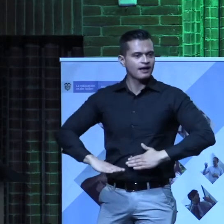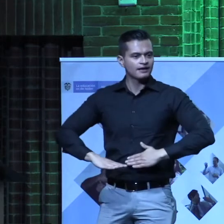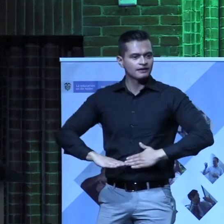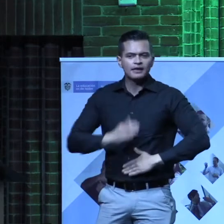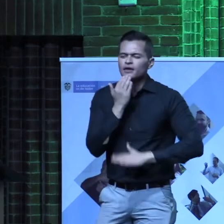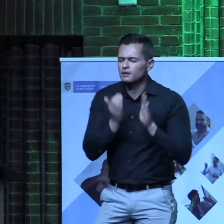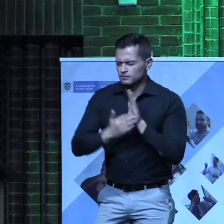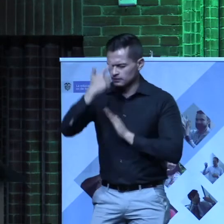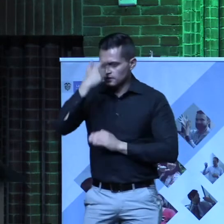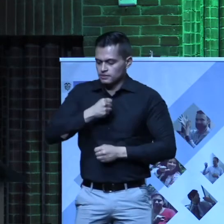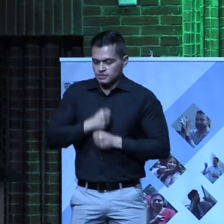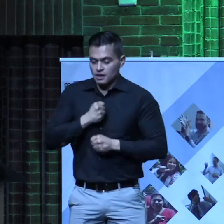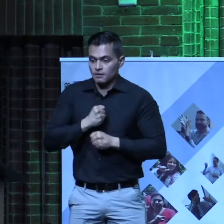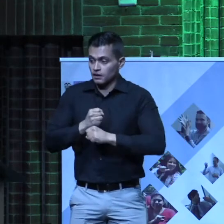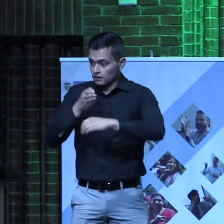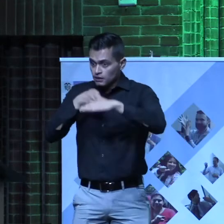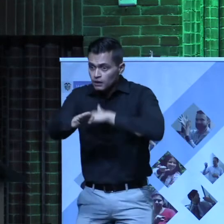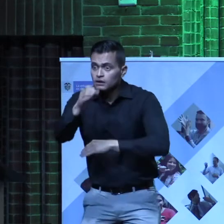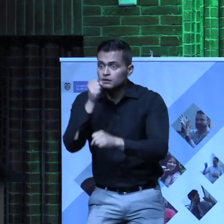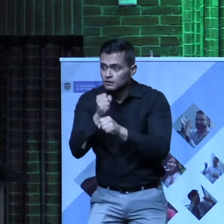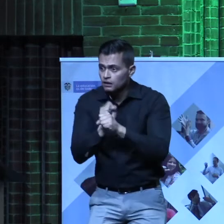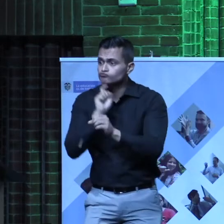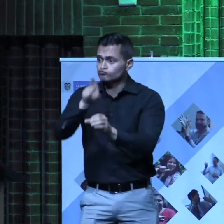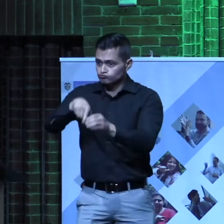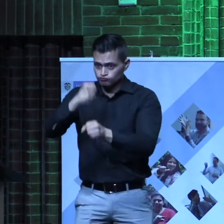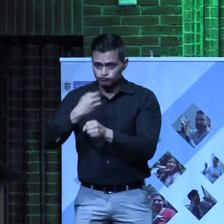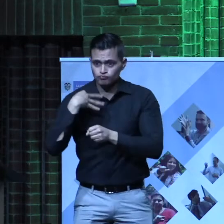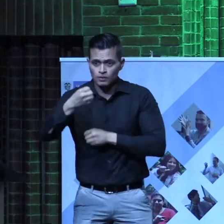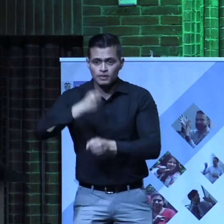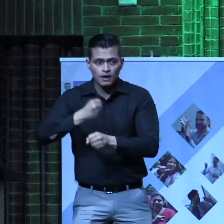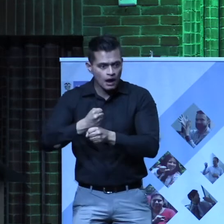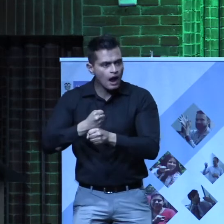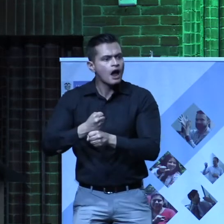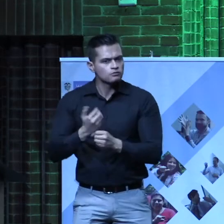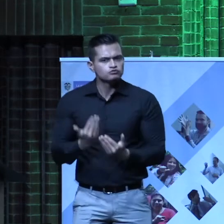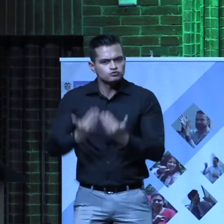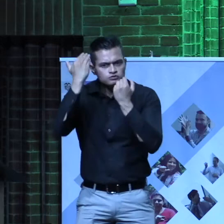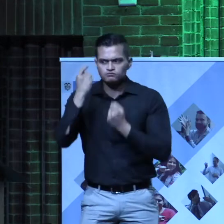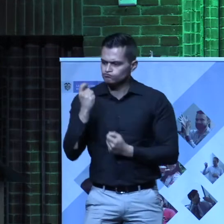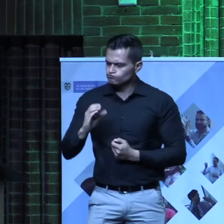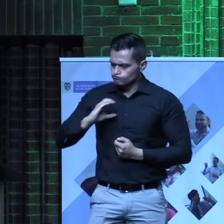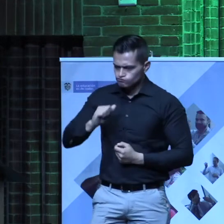lleva a calidad de vida accediendo al régimen contributivo de salud.